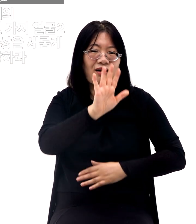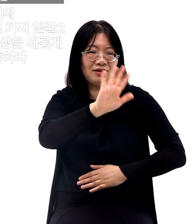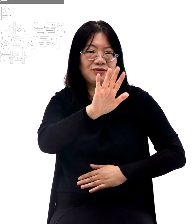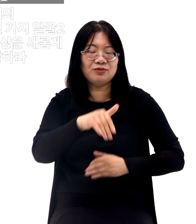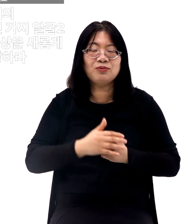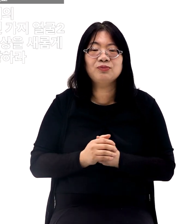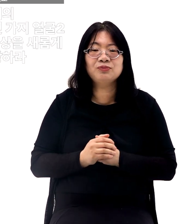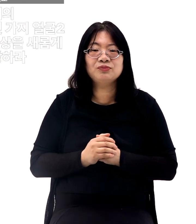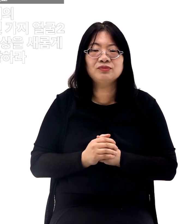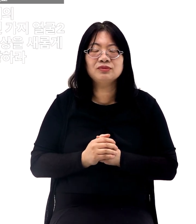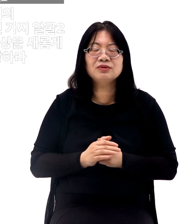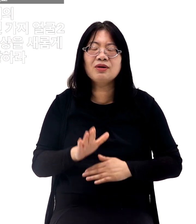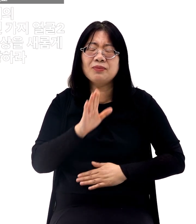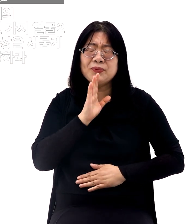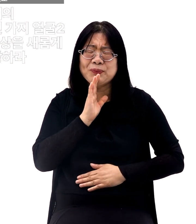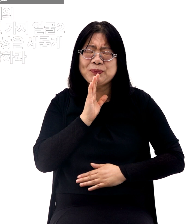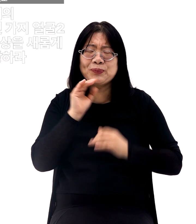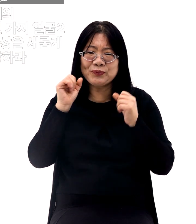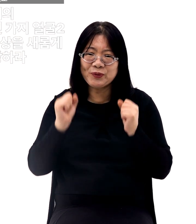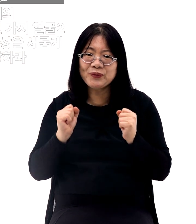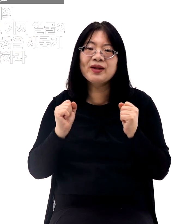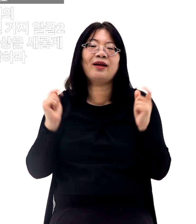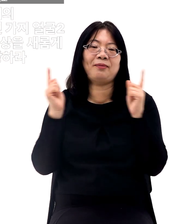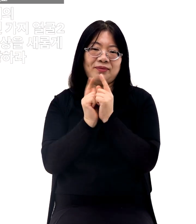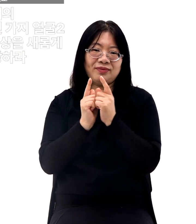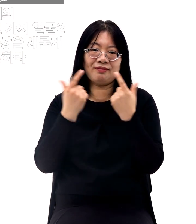거기엔 실존을 만나는 겁니다.